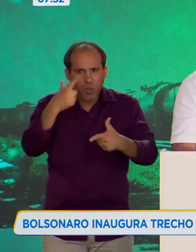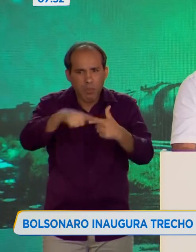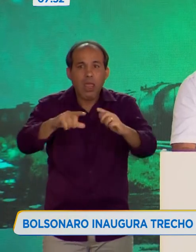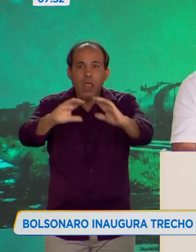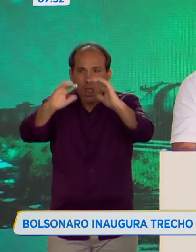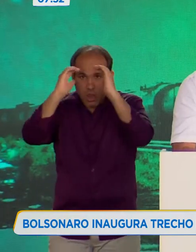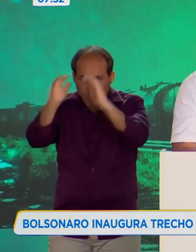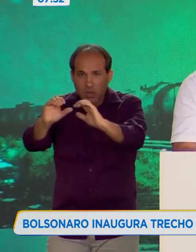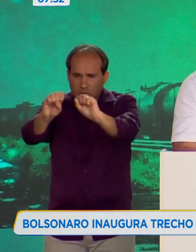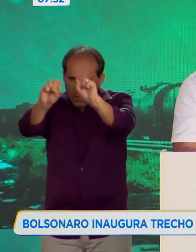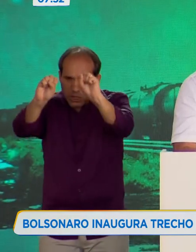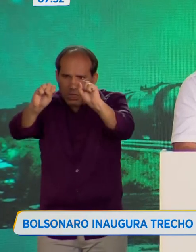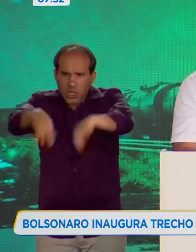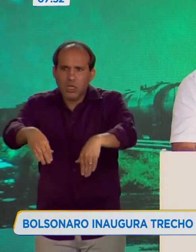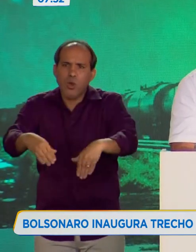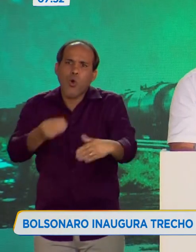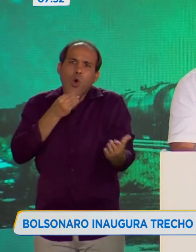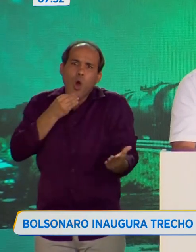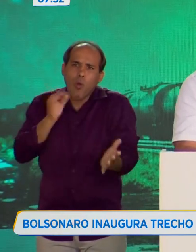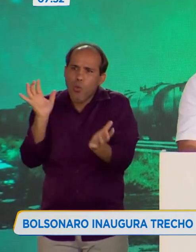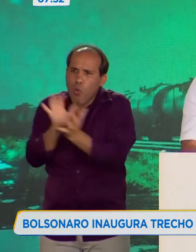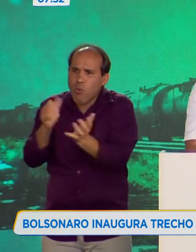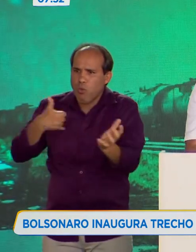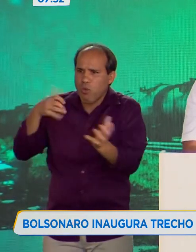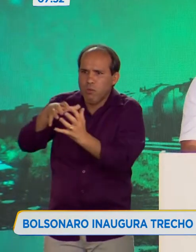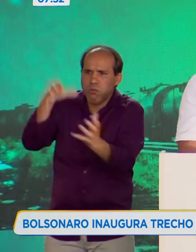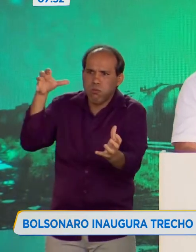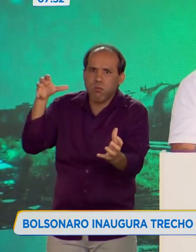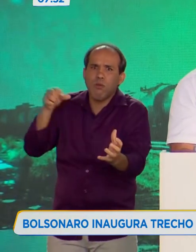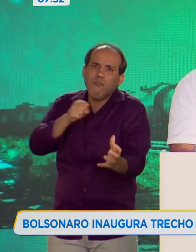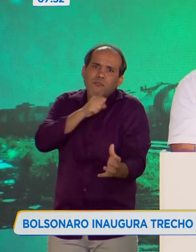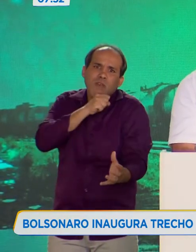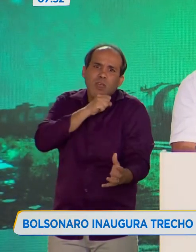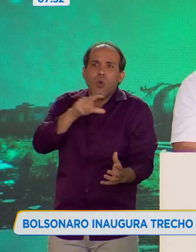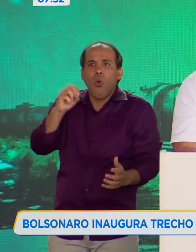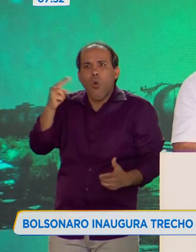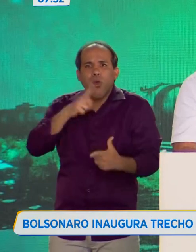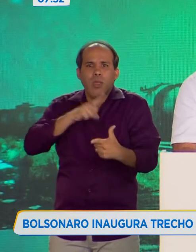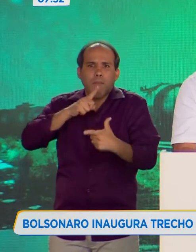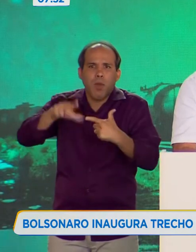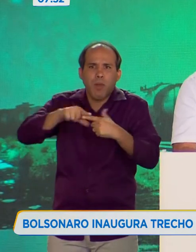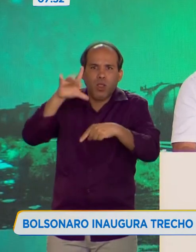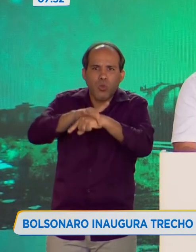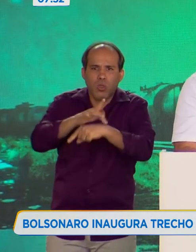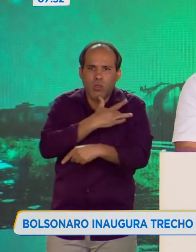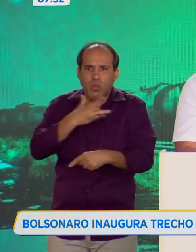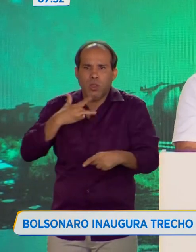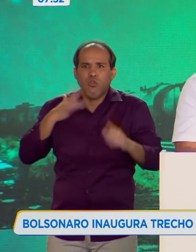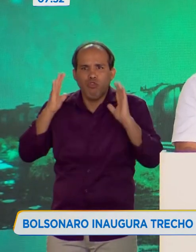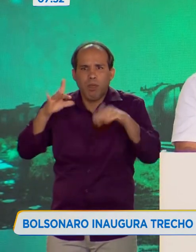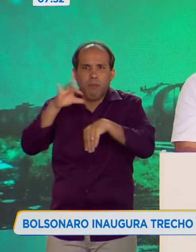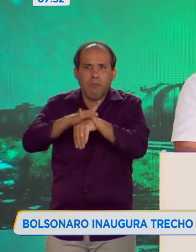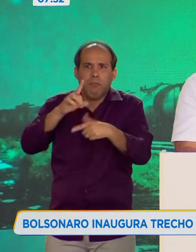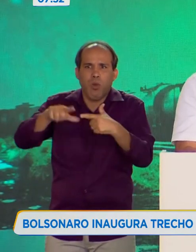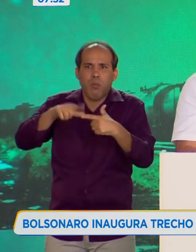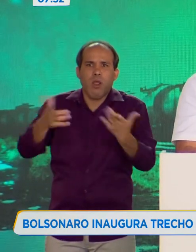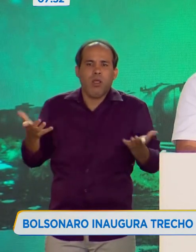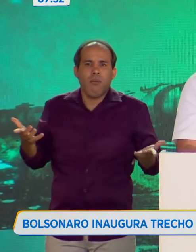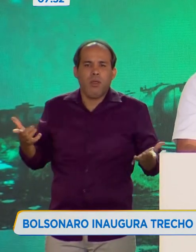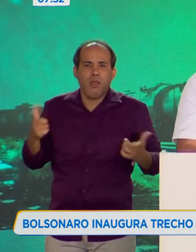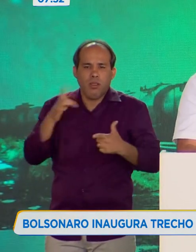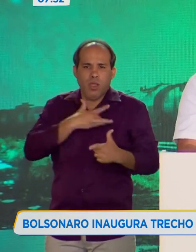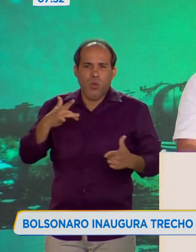Respeitar, obviamente, os mais idosos, aqueles que têm doenças, comorbidades.